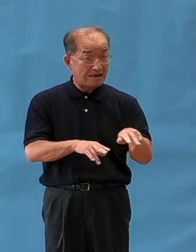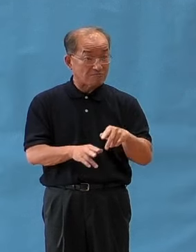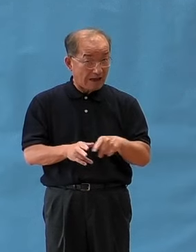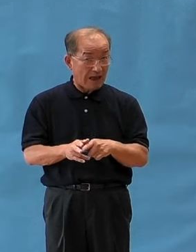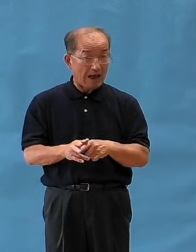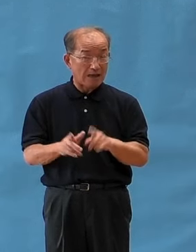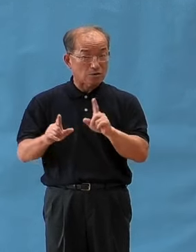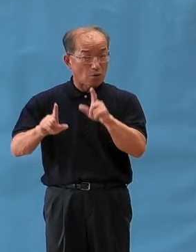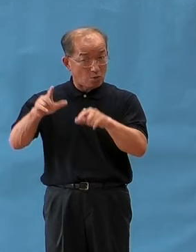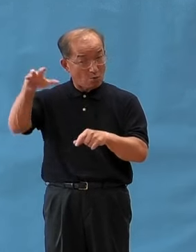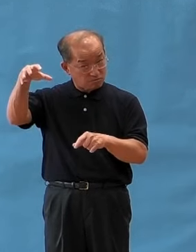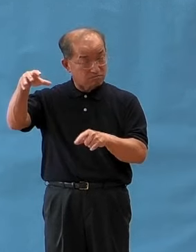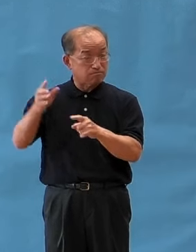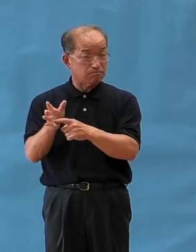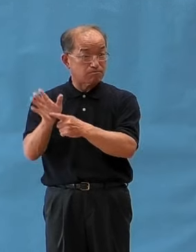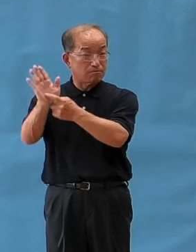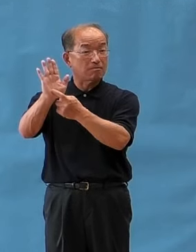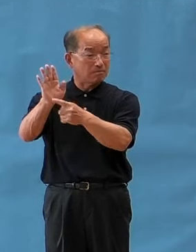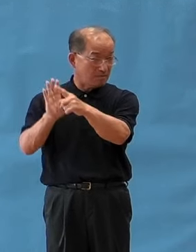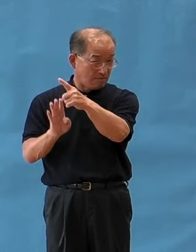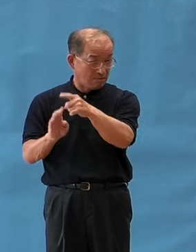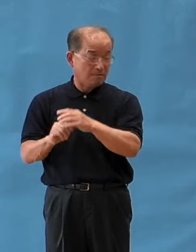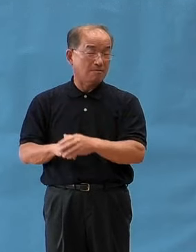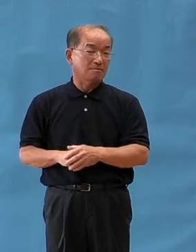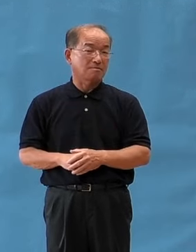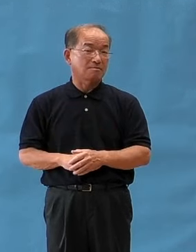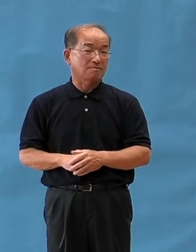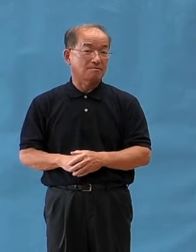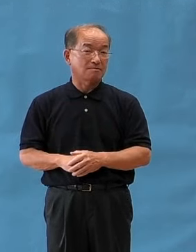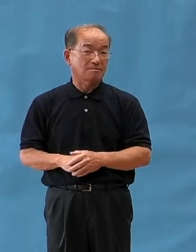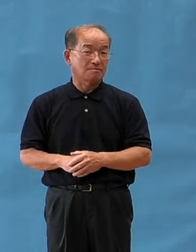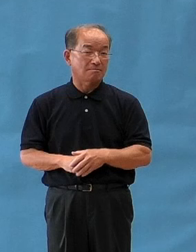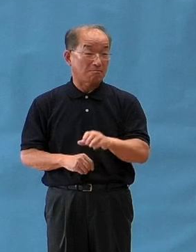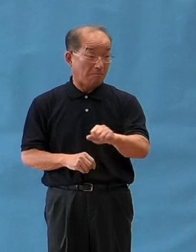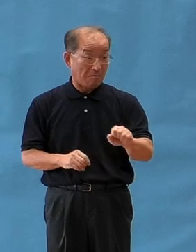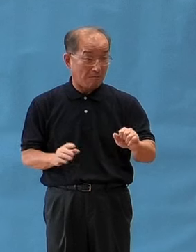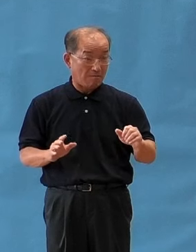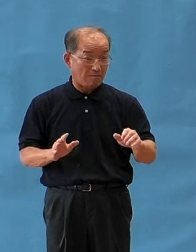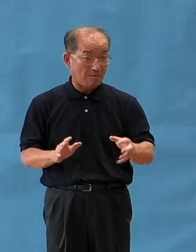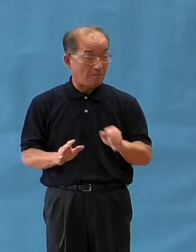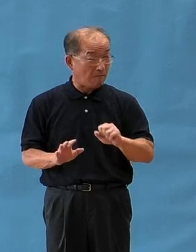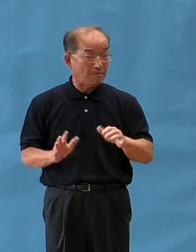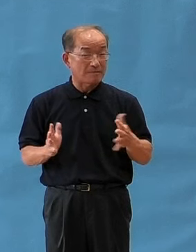町で、この、無神経に、出していってたら、